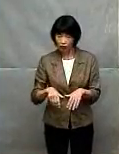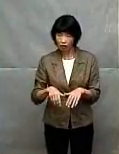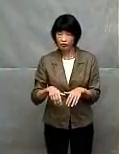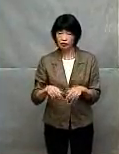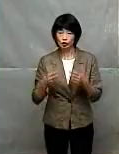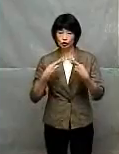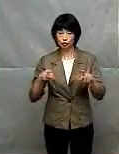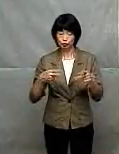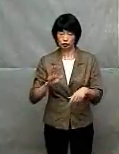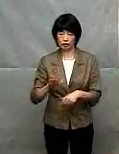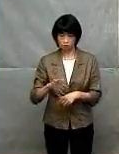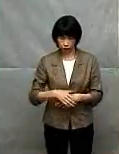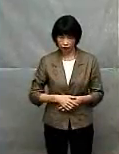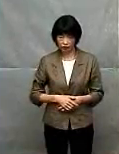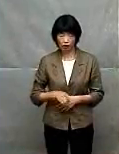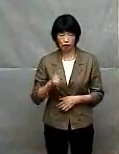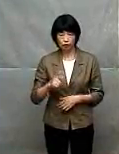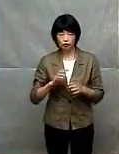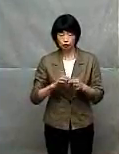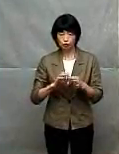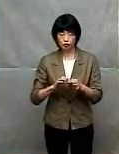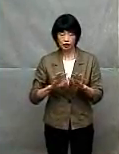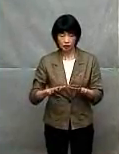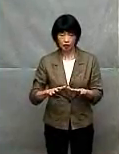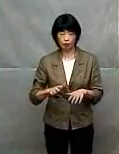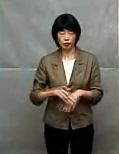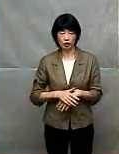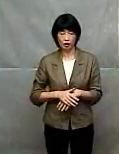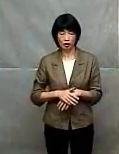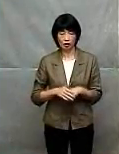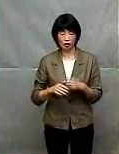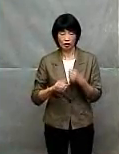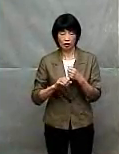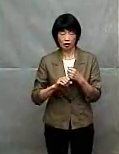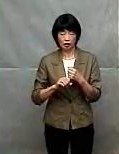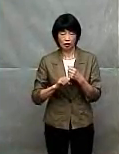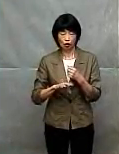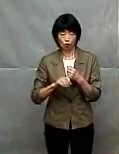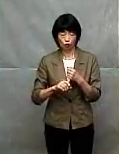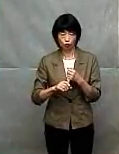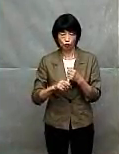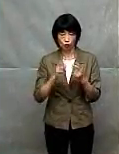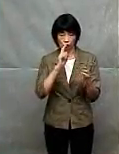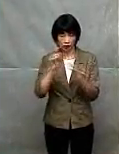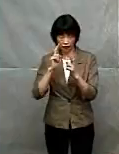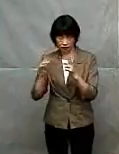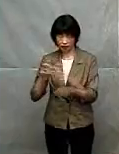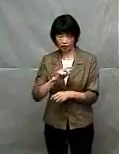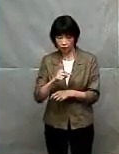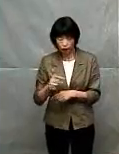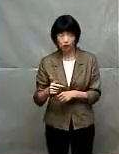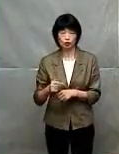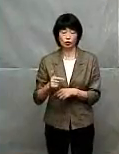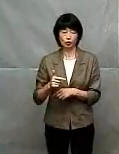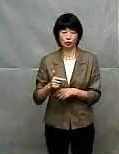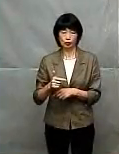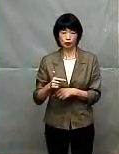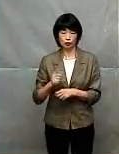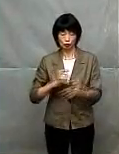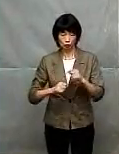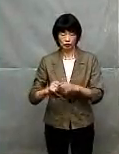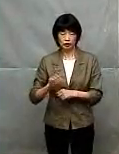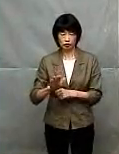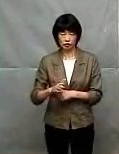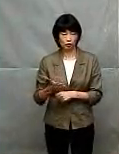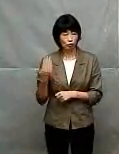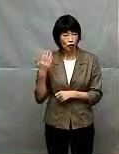して、これに関して今各報道各社が、いろいろ取材もしているところでございますけれども、昨日の、学長記者会見の